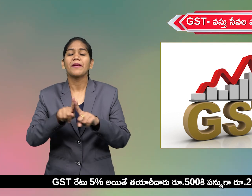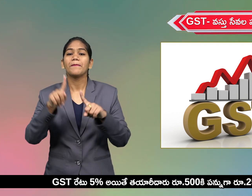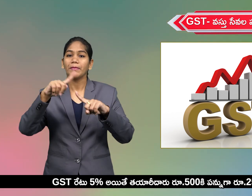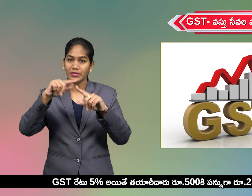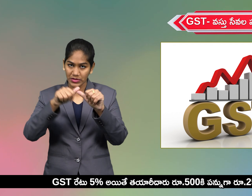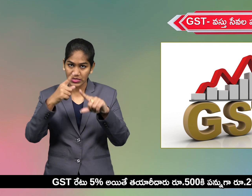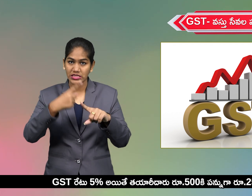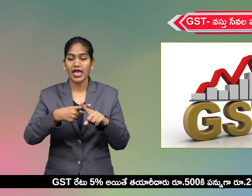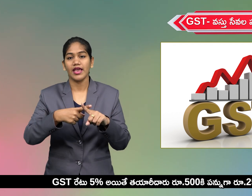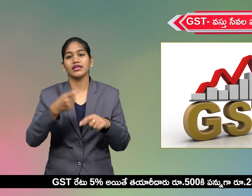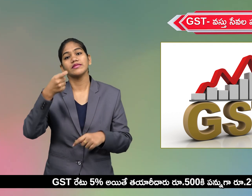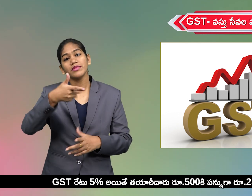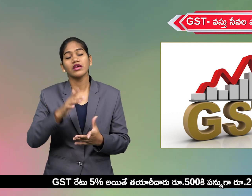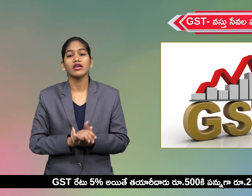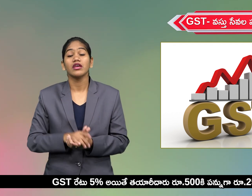చెల్లించాలి.